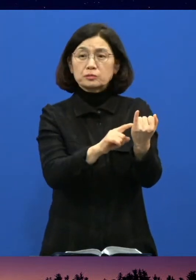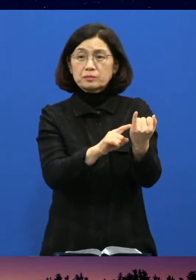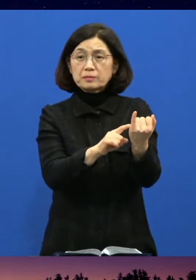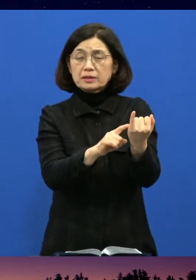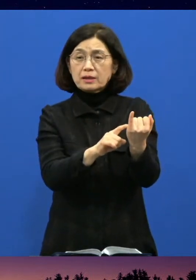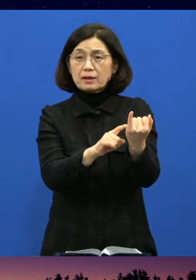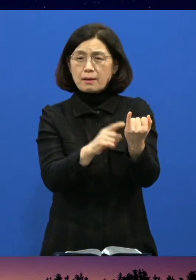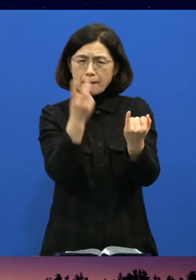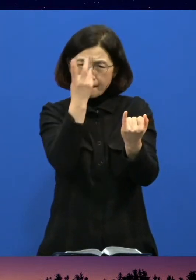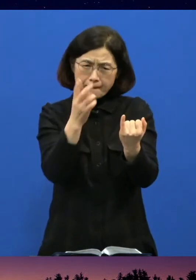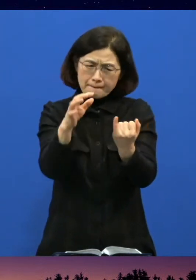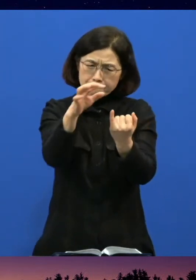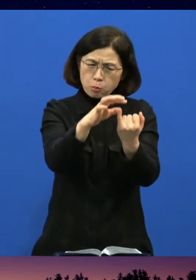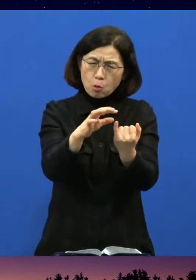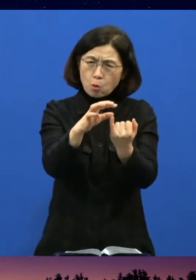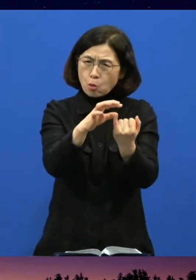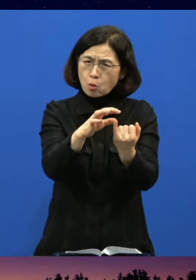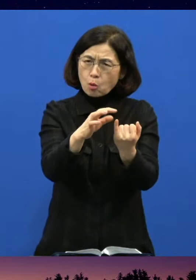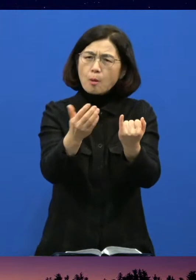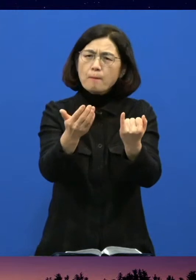정말 보호를 받을